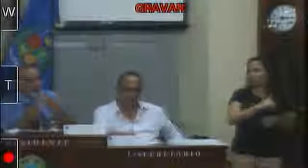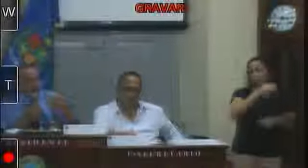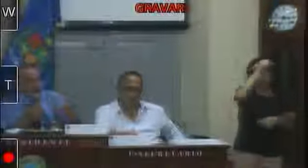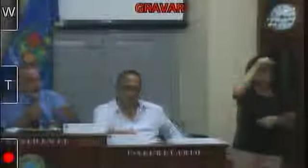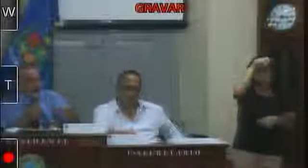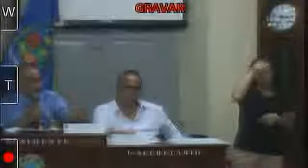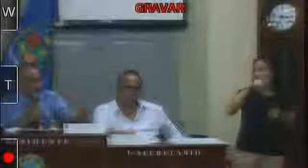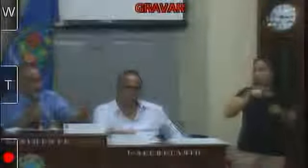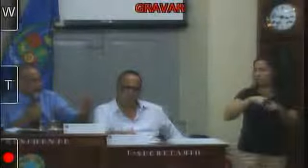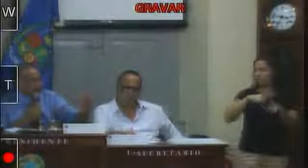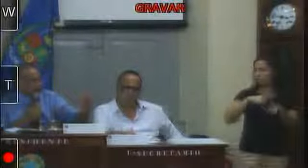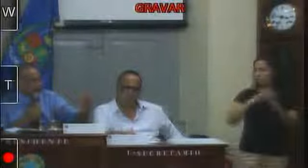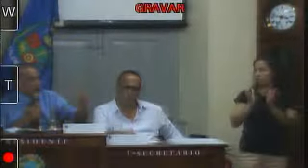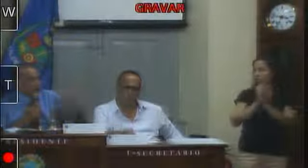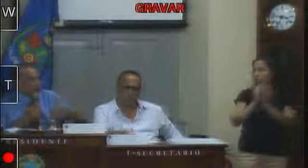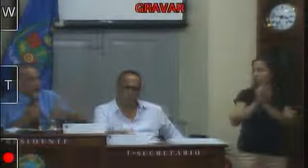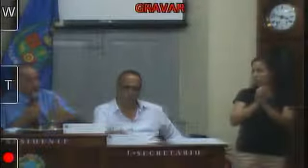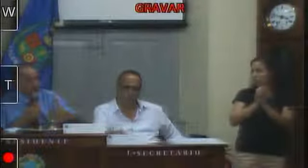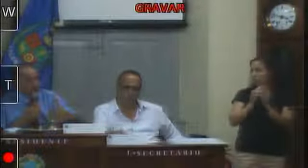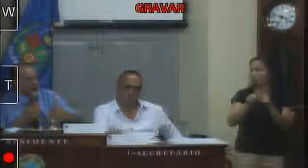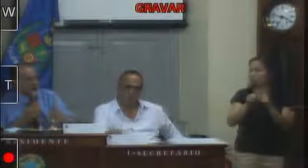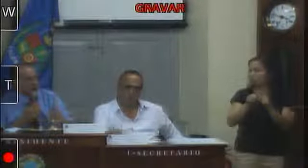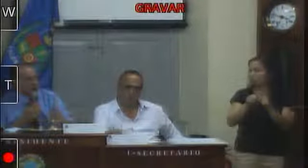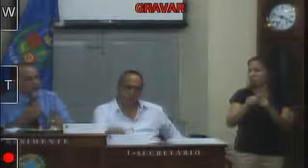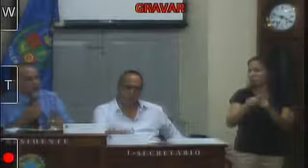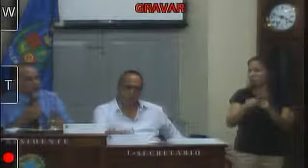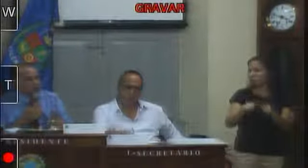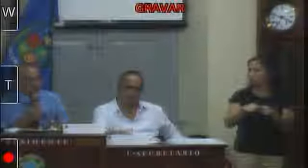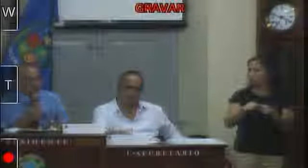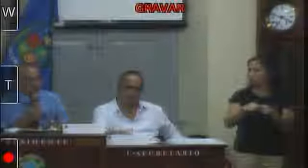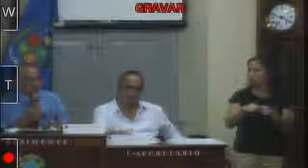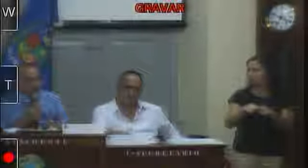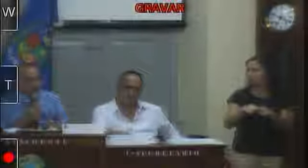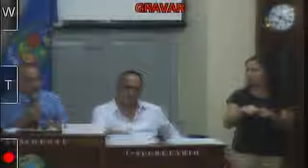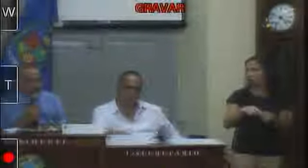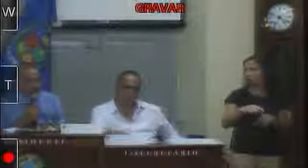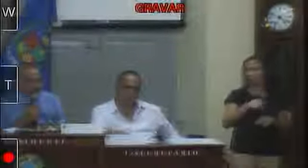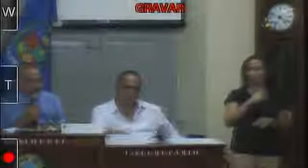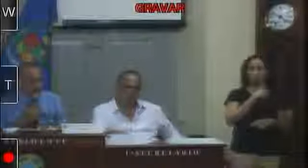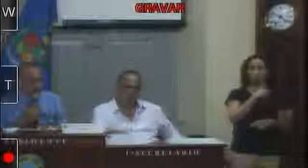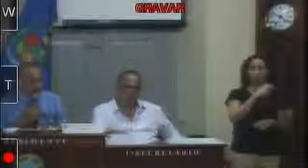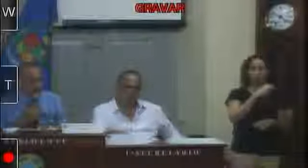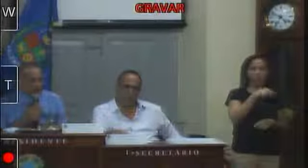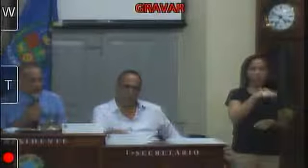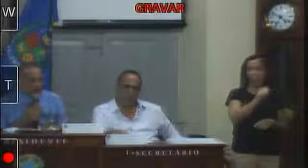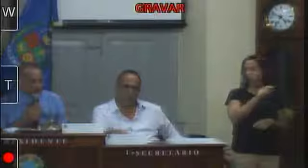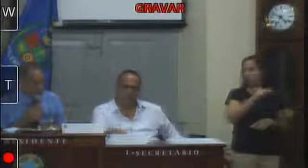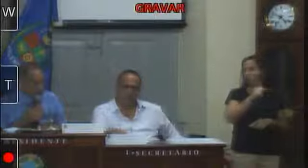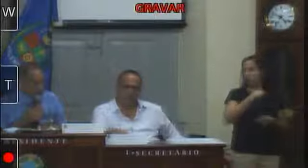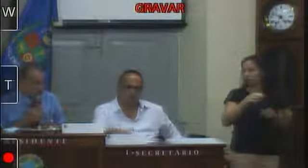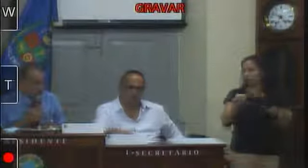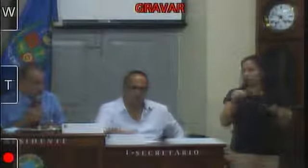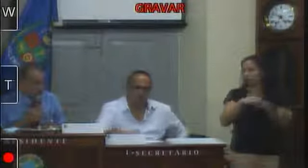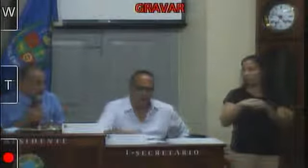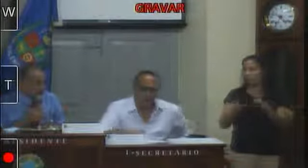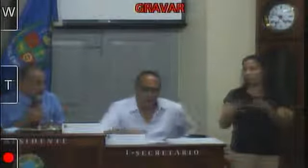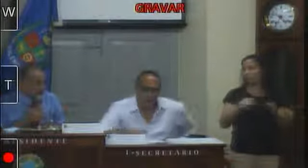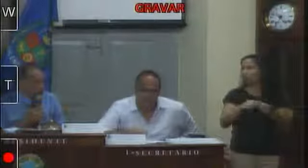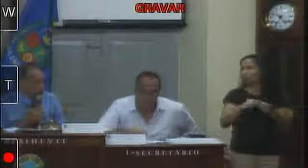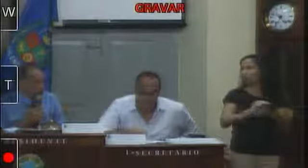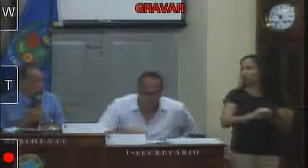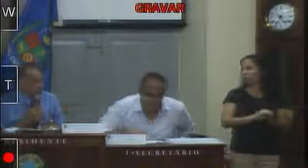porque houve um equívoco não houve na plenária a votação de convocação